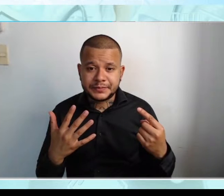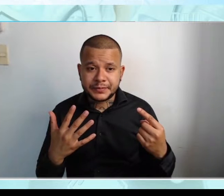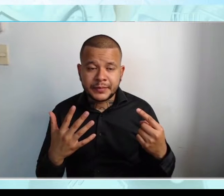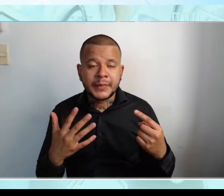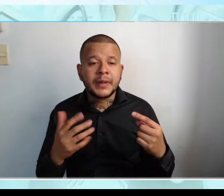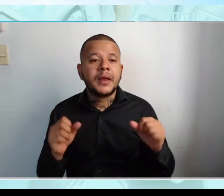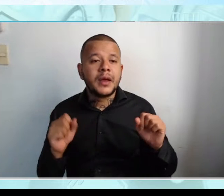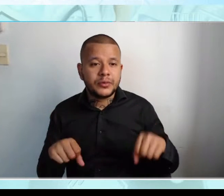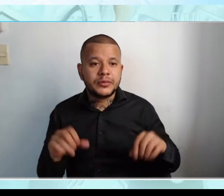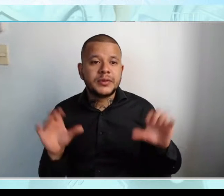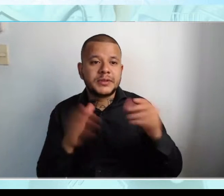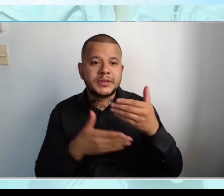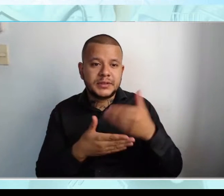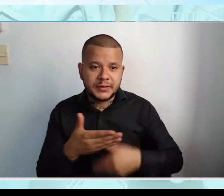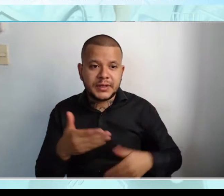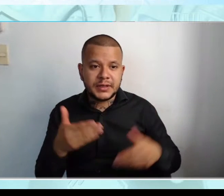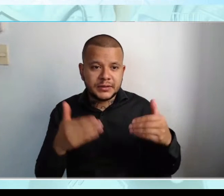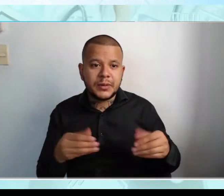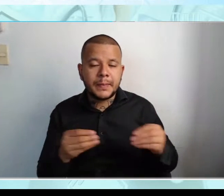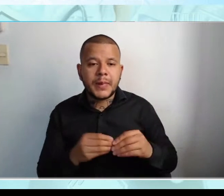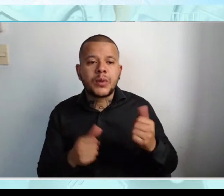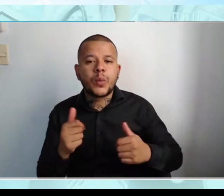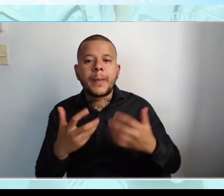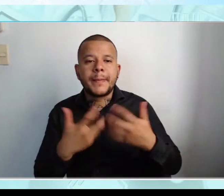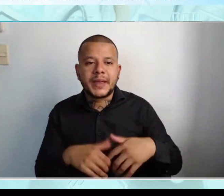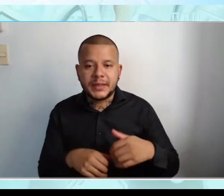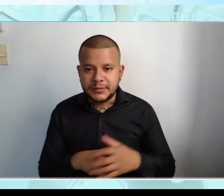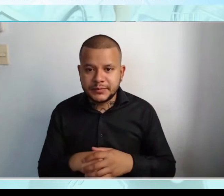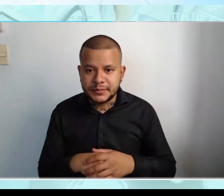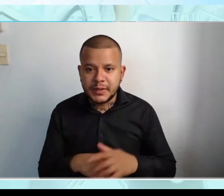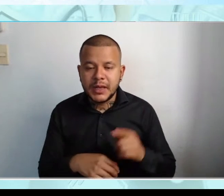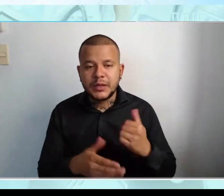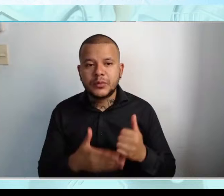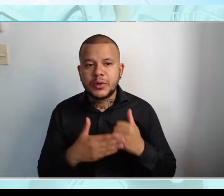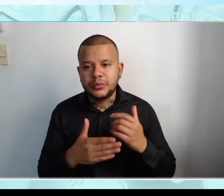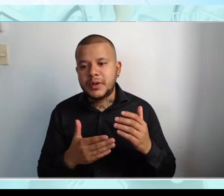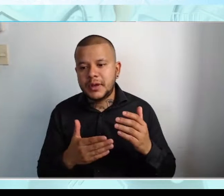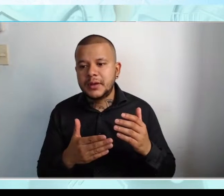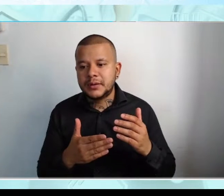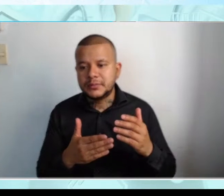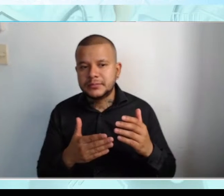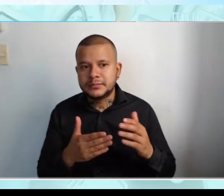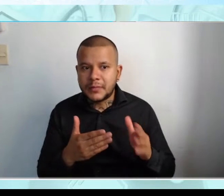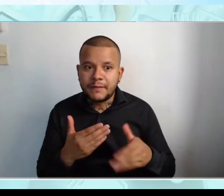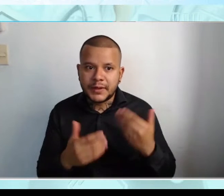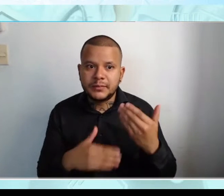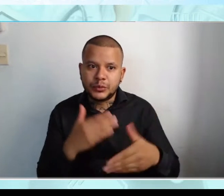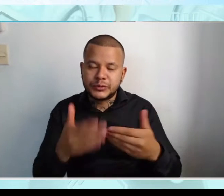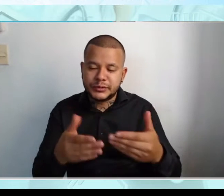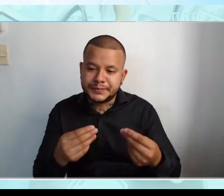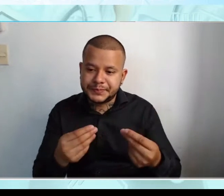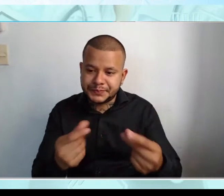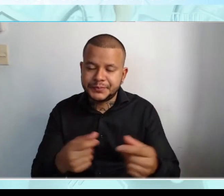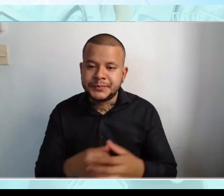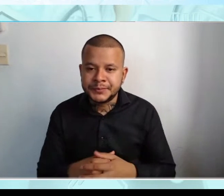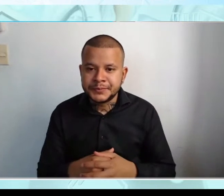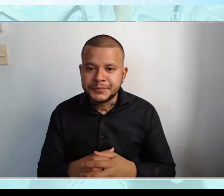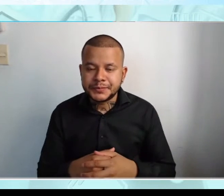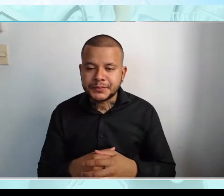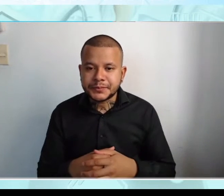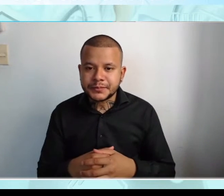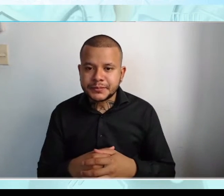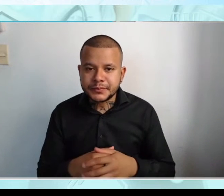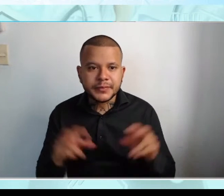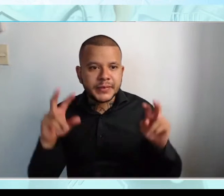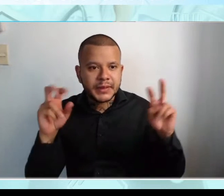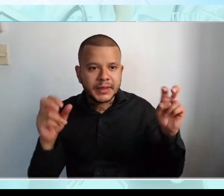certificación, y cuál iba a ser el mecanismo de pago que íbamos a tener. Esto facilitó, digamos, acelerar un poco el tema del